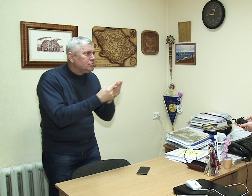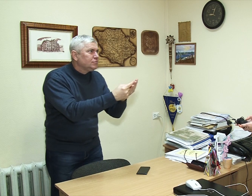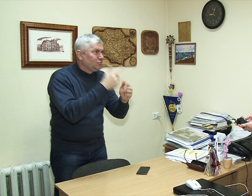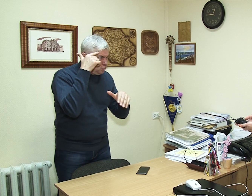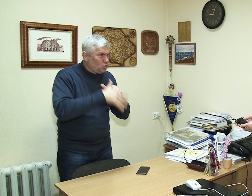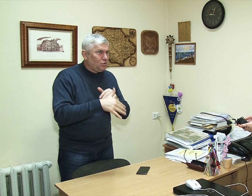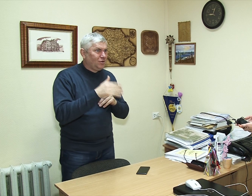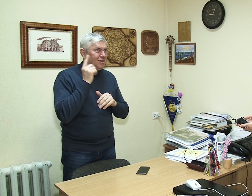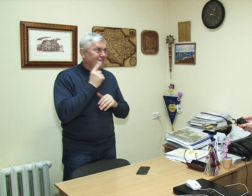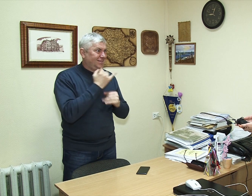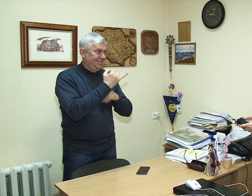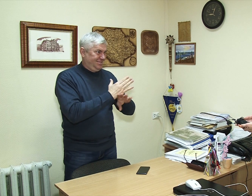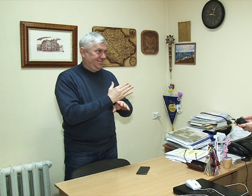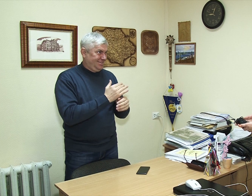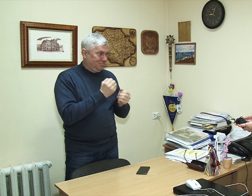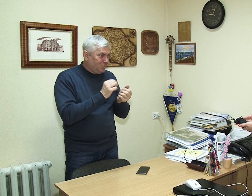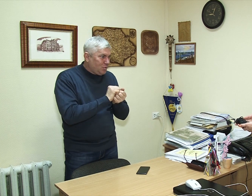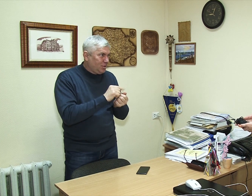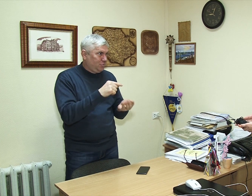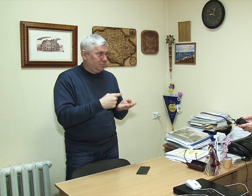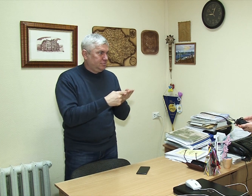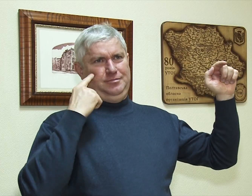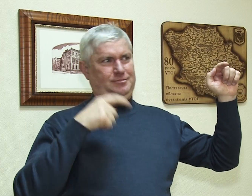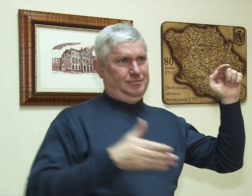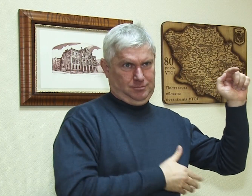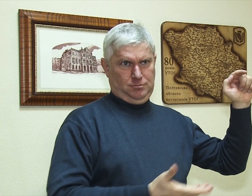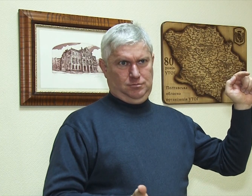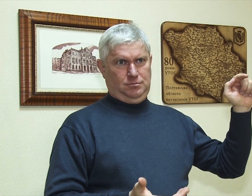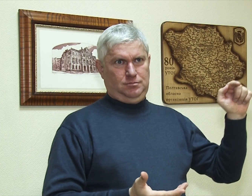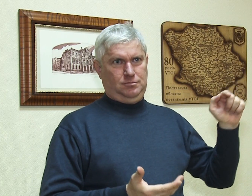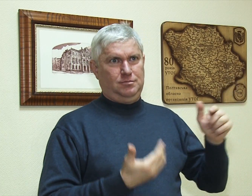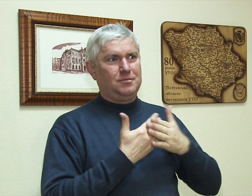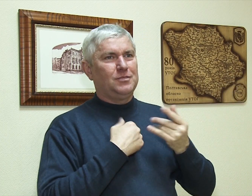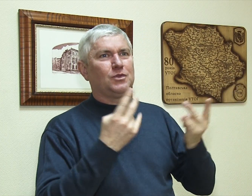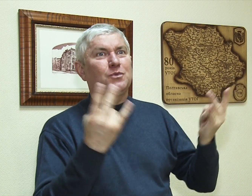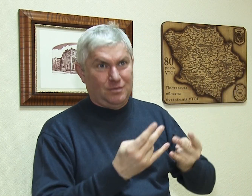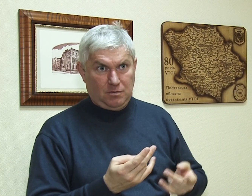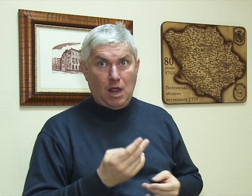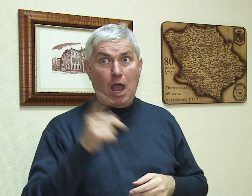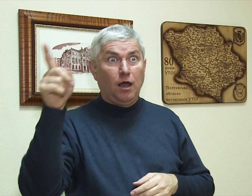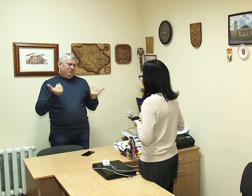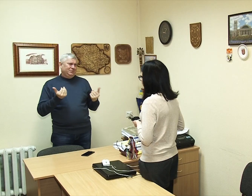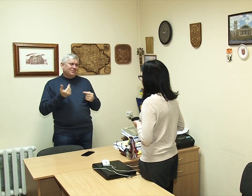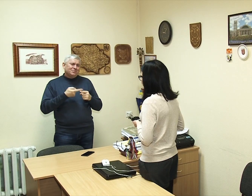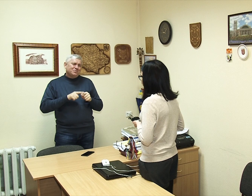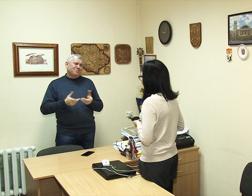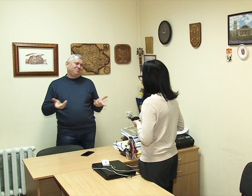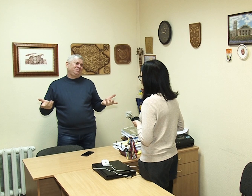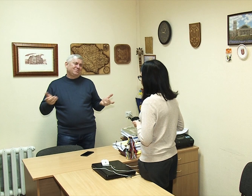голова обласної організації глухих Леонід Усенко. Та додає, часто підприємці скаржаться на труднощі у спілкуванні